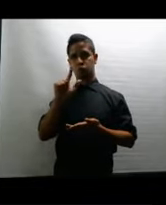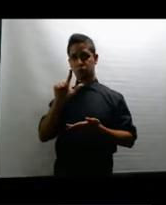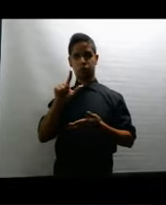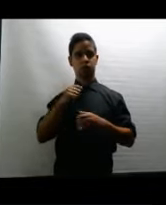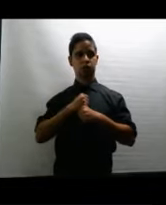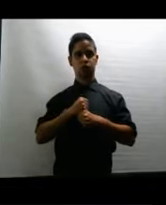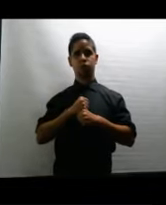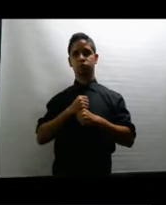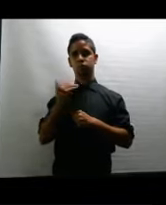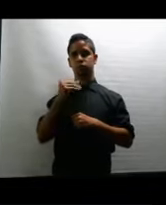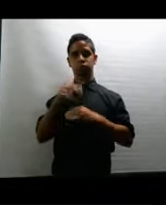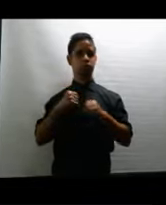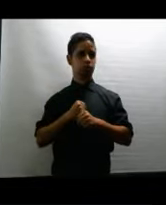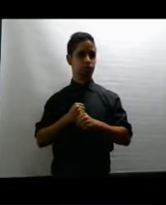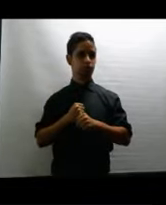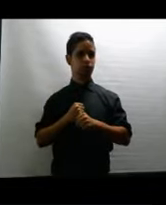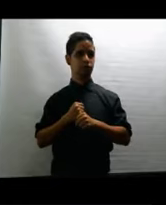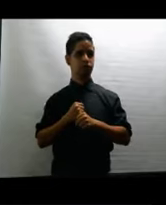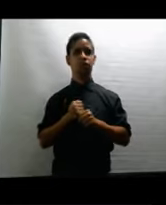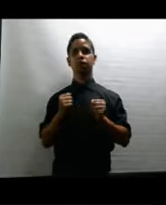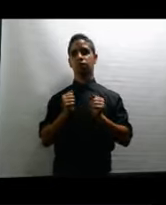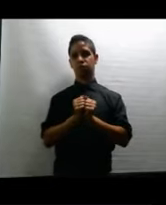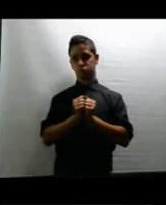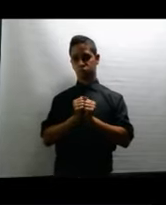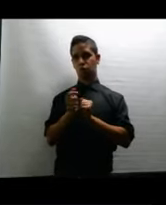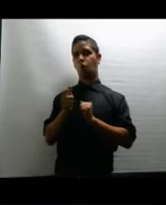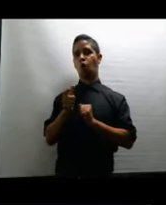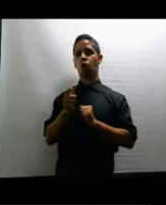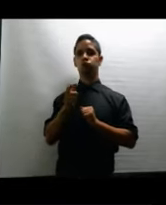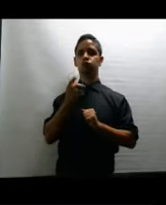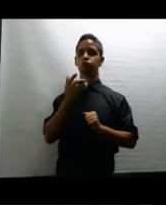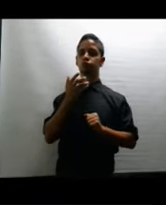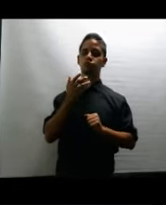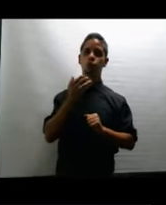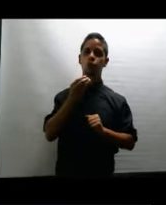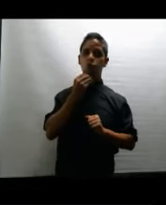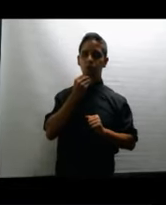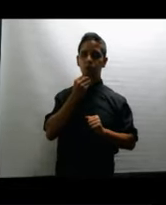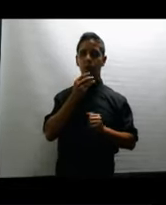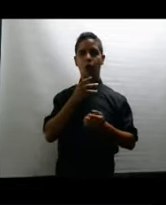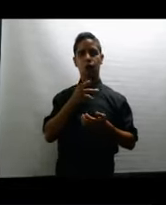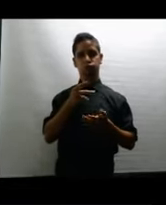Hemos dicho de todo. Con piñas, con entremeses. Con entremeses y con palillos y todo.